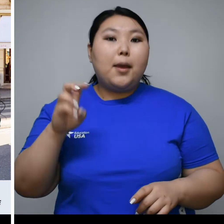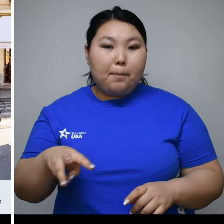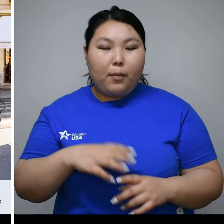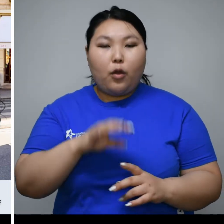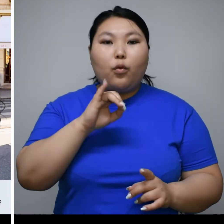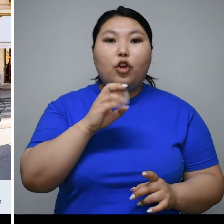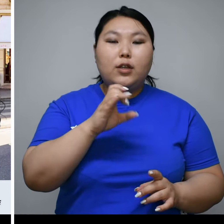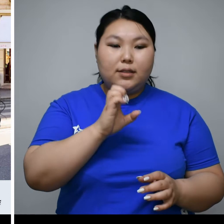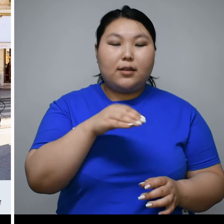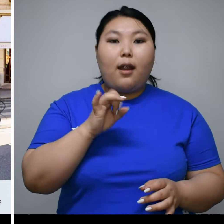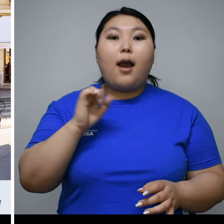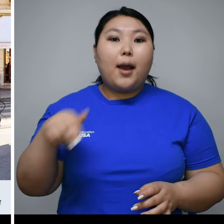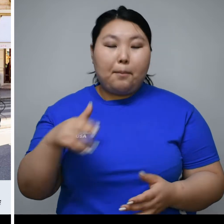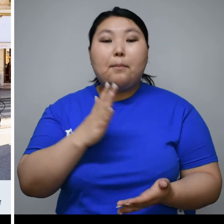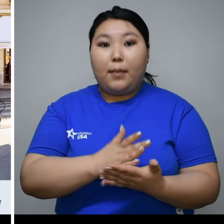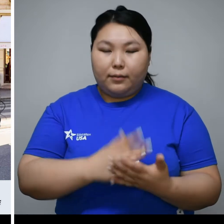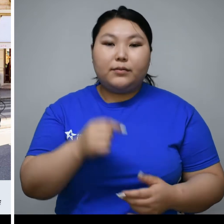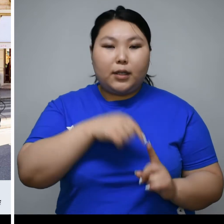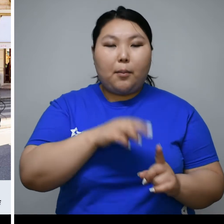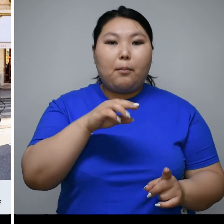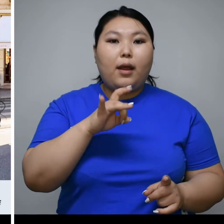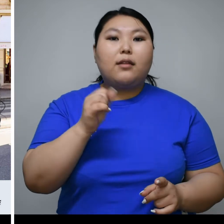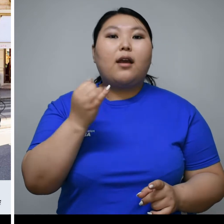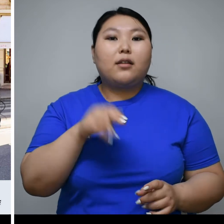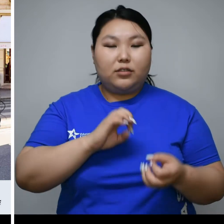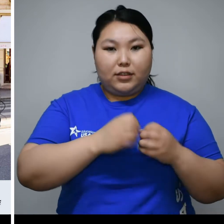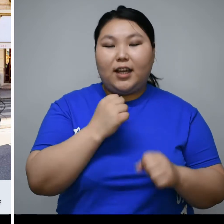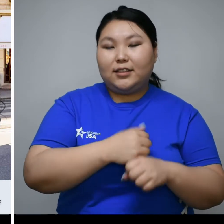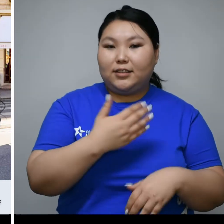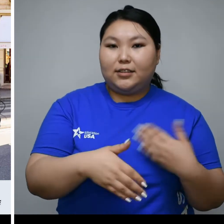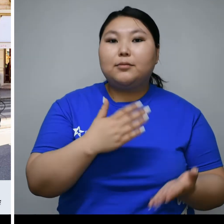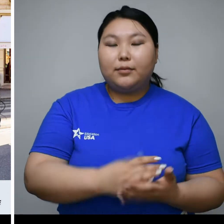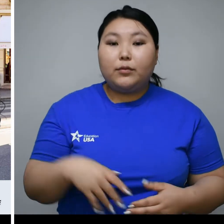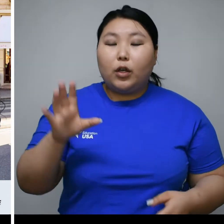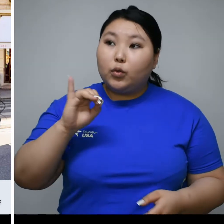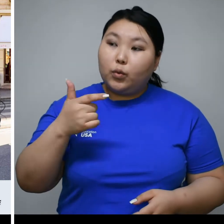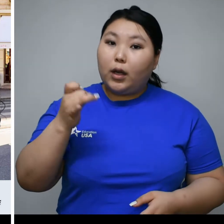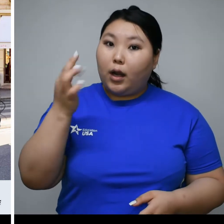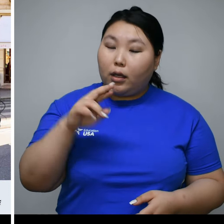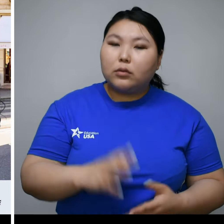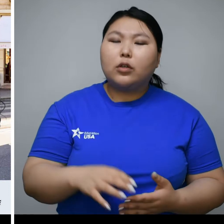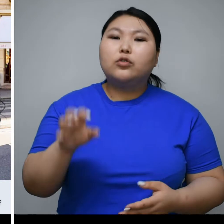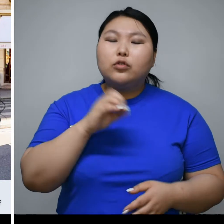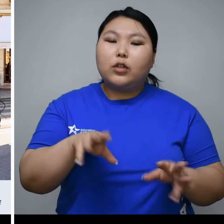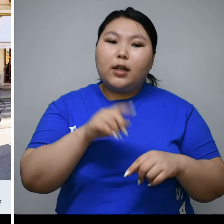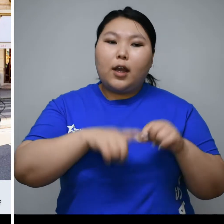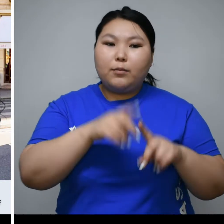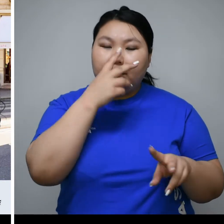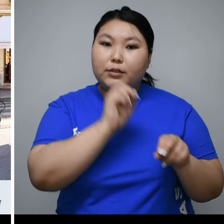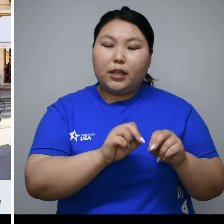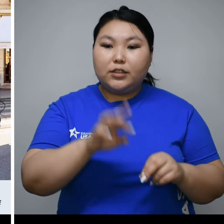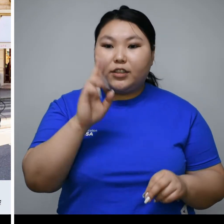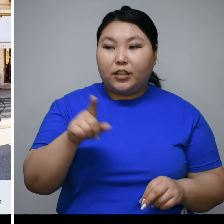гээд unicorn startup байдаг. За тэнд product leader ажиллаж байна. Юград гэж ерөнхийдөө ямархуу